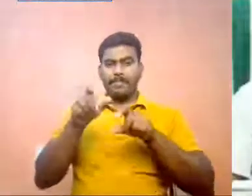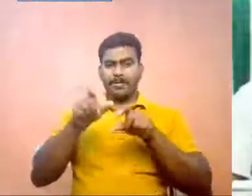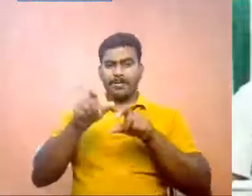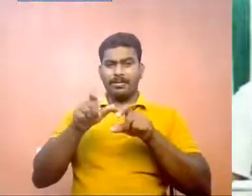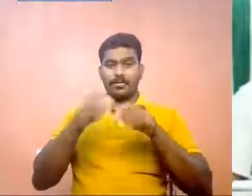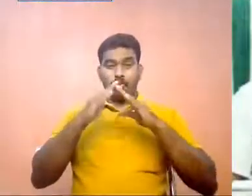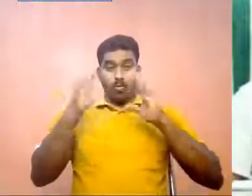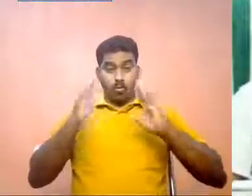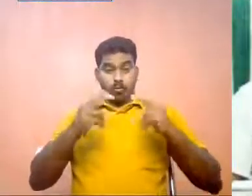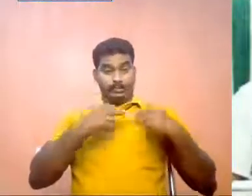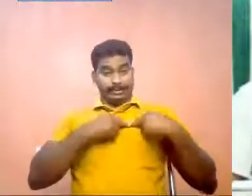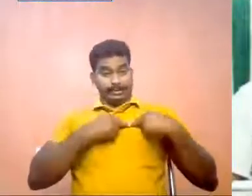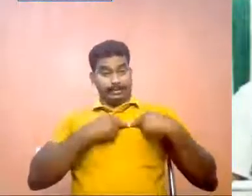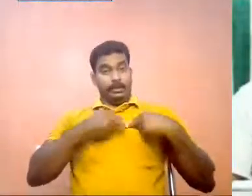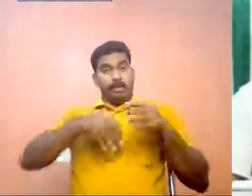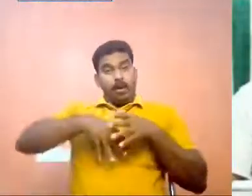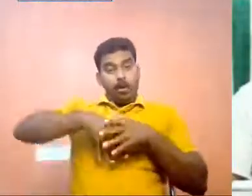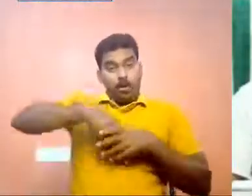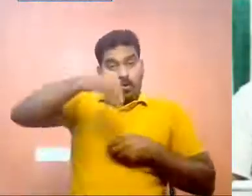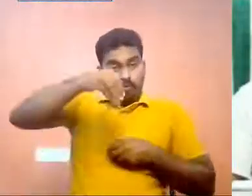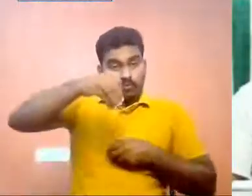തടയുന്നതിന് പോലീസ് സ്വീകരിക്കുന്ന നടപടികൾ